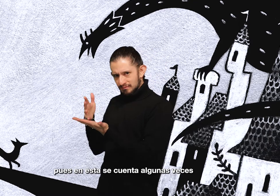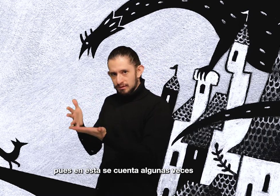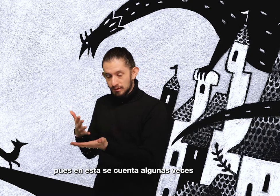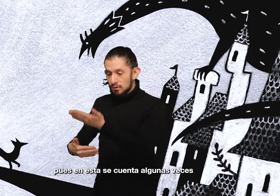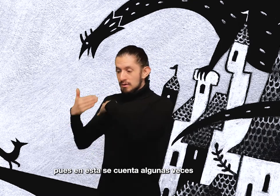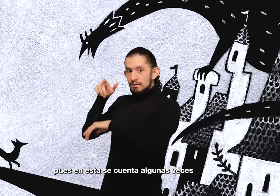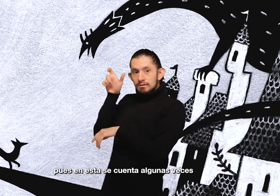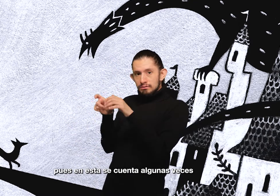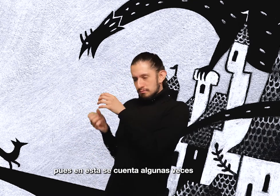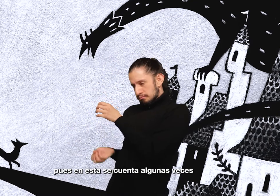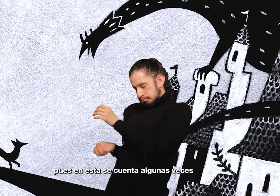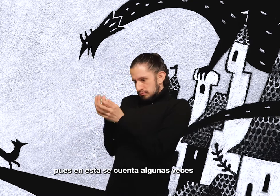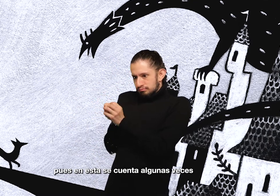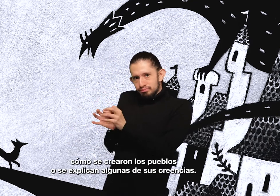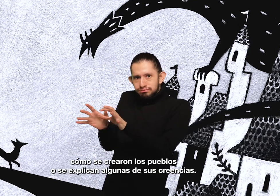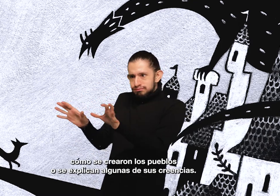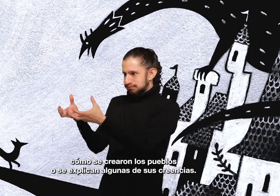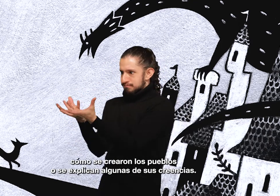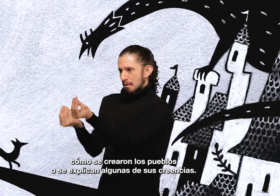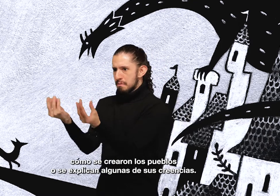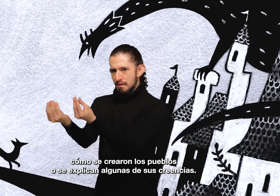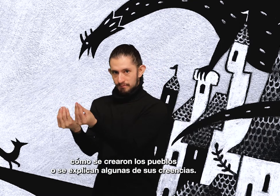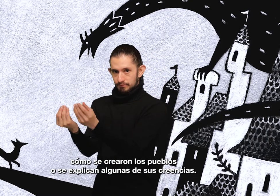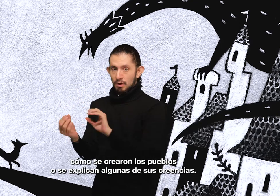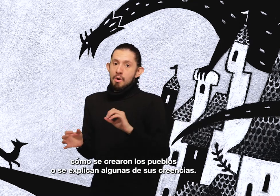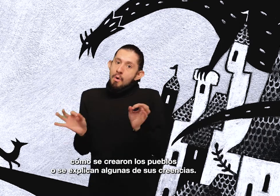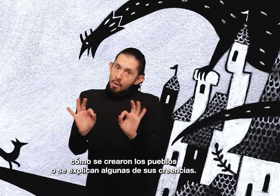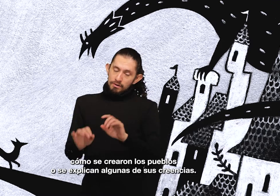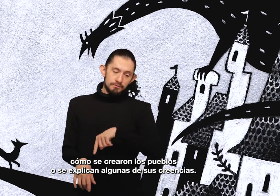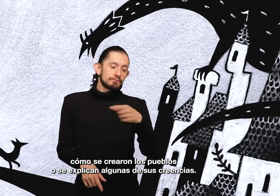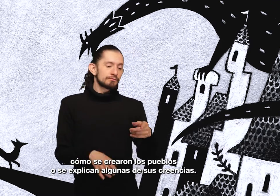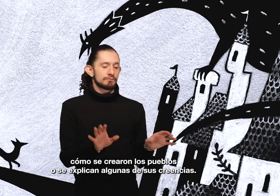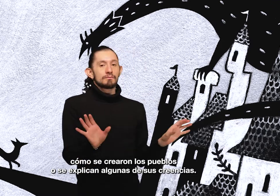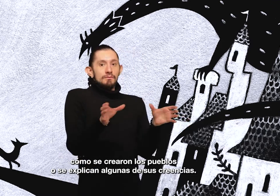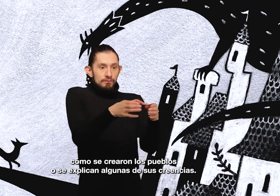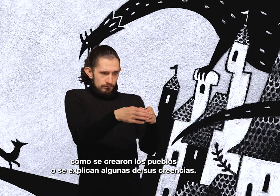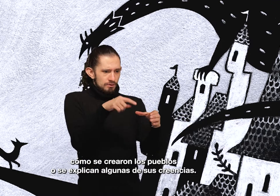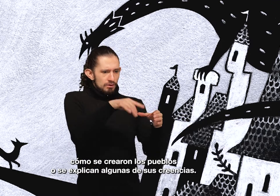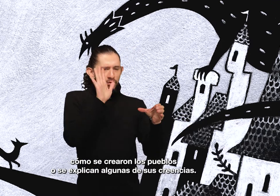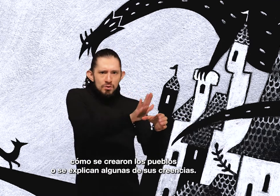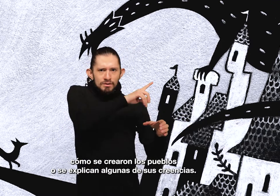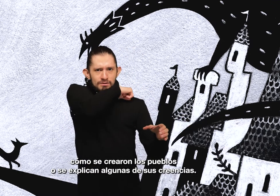en esta se cuenta algunas veces cómo se crearon los pueblos o se explican algunas de sus creencias.